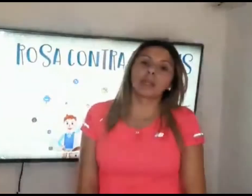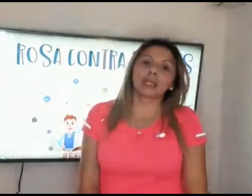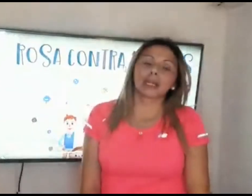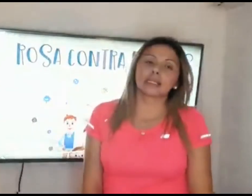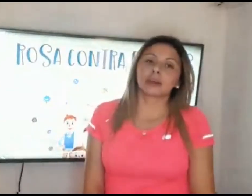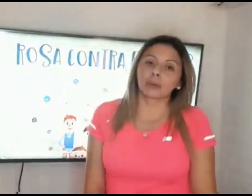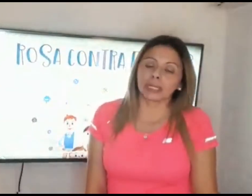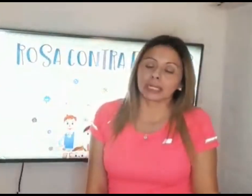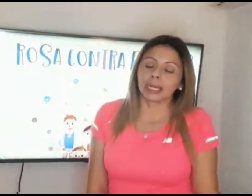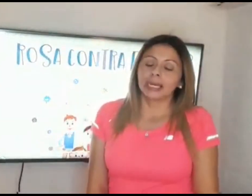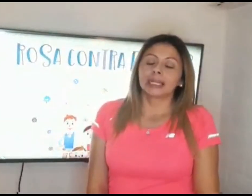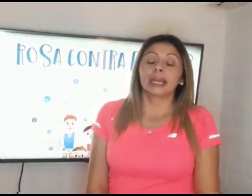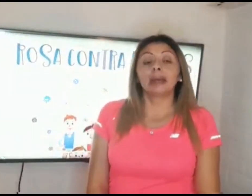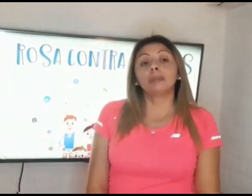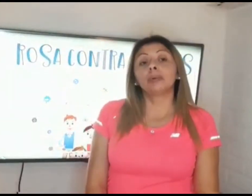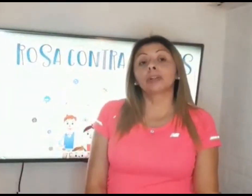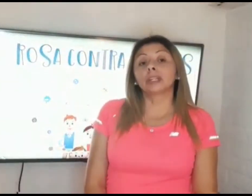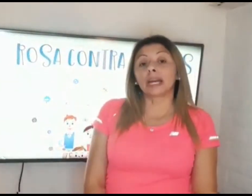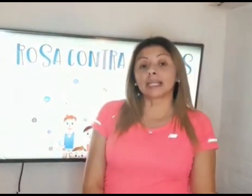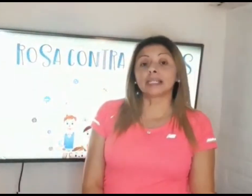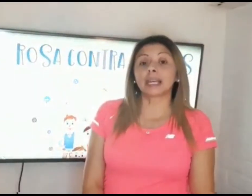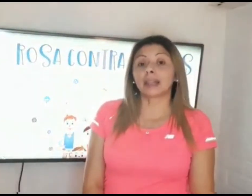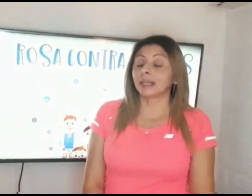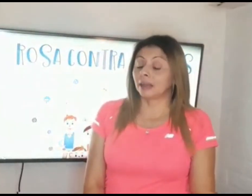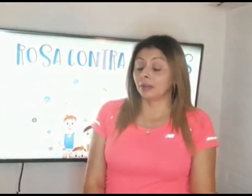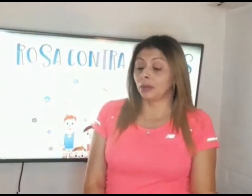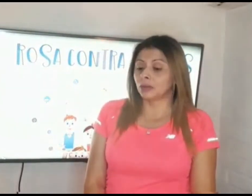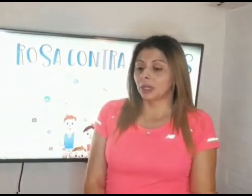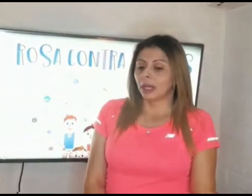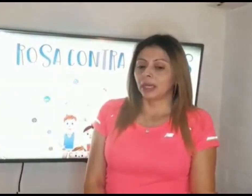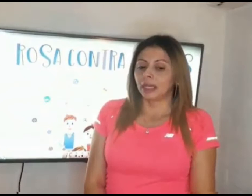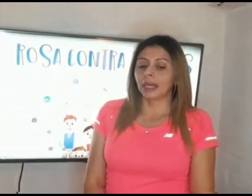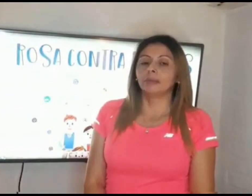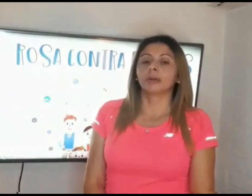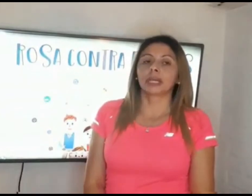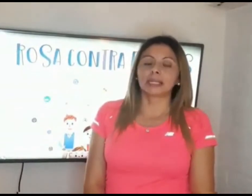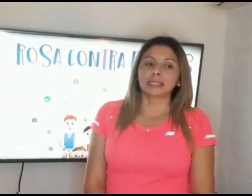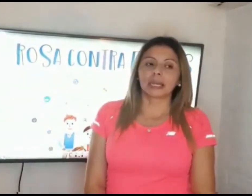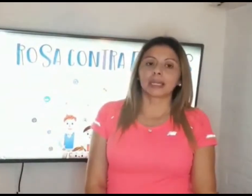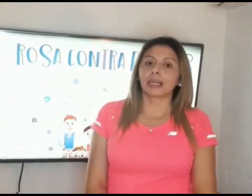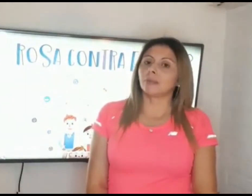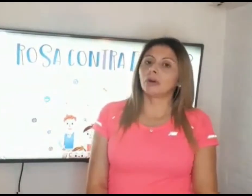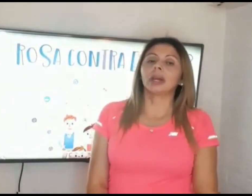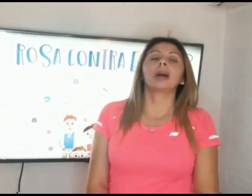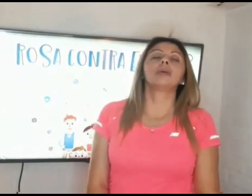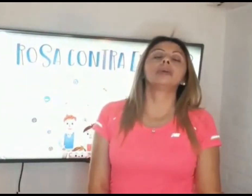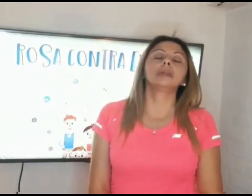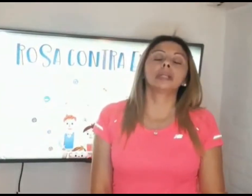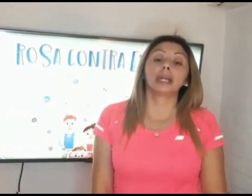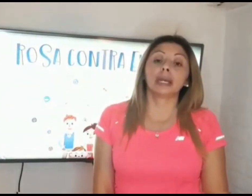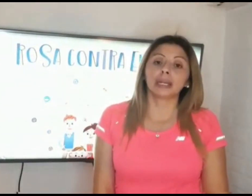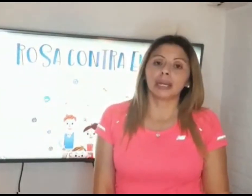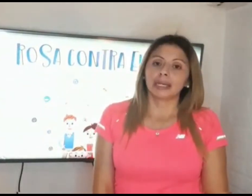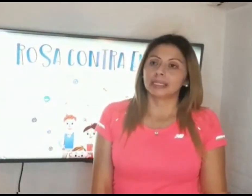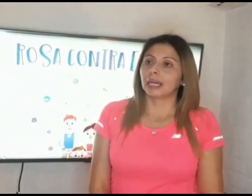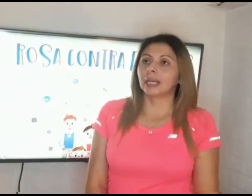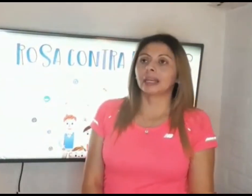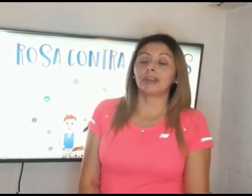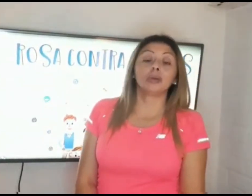puedan darse cuenta de la importancia de este virus y de la importancia que tenemos que aún tener ya que este virus